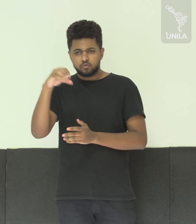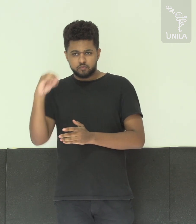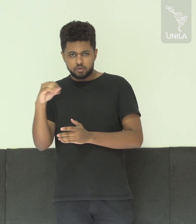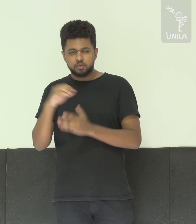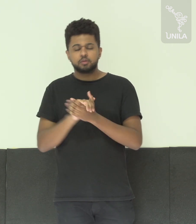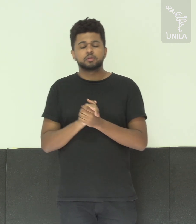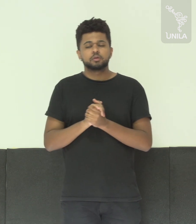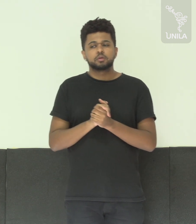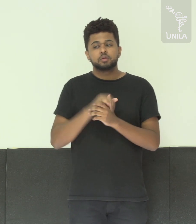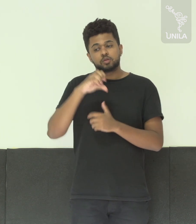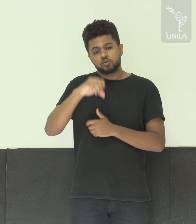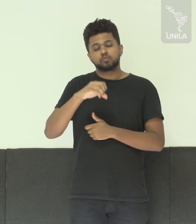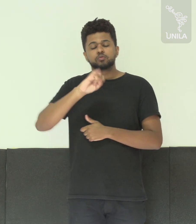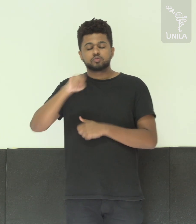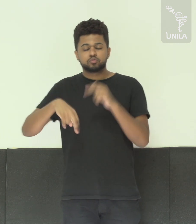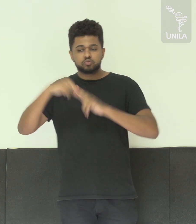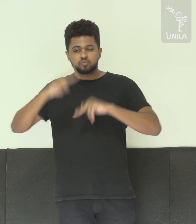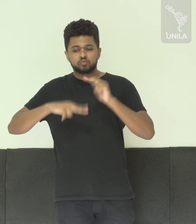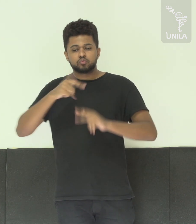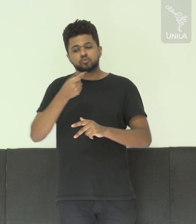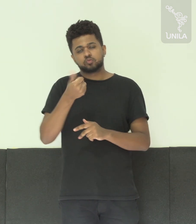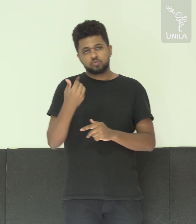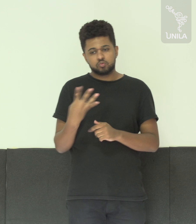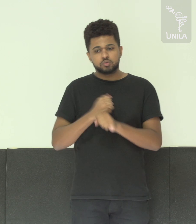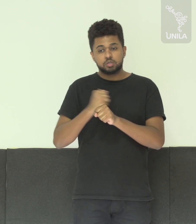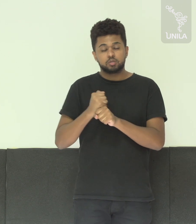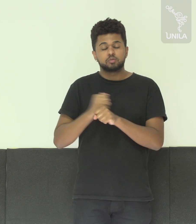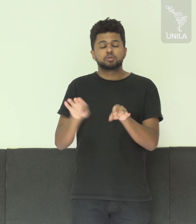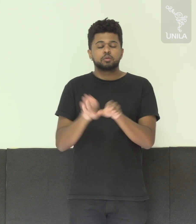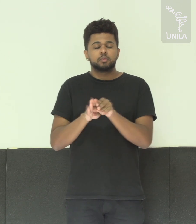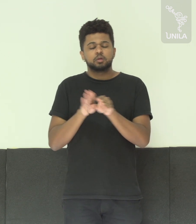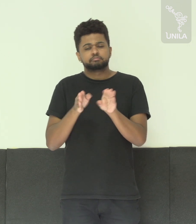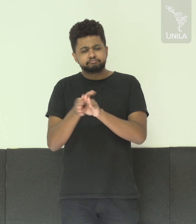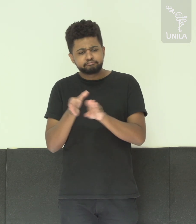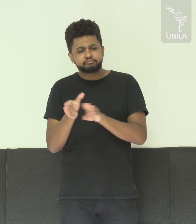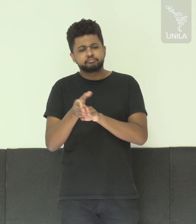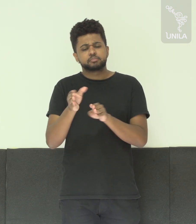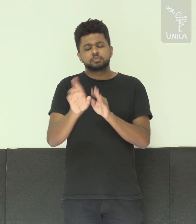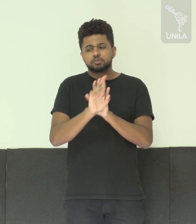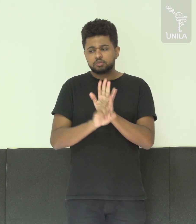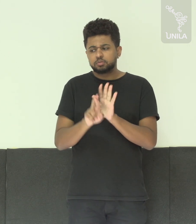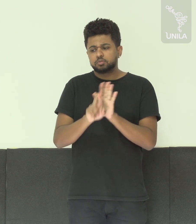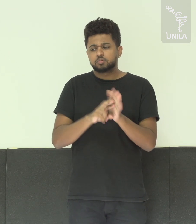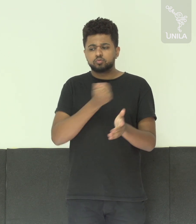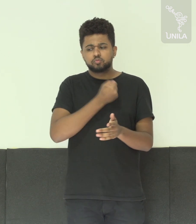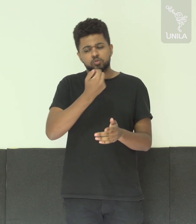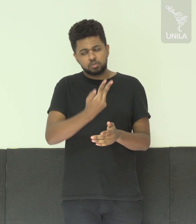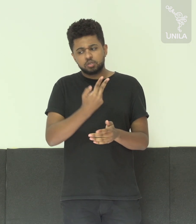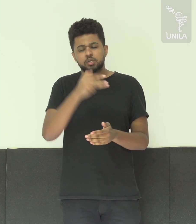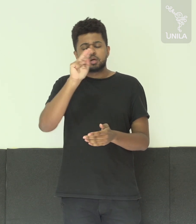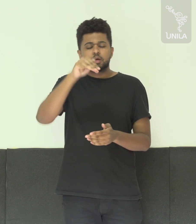12.990, de 9 de junho de 2014, e a Orientação Normativa número 3 do